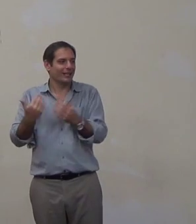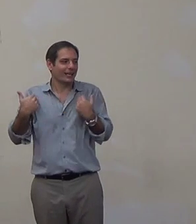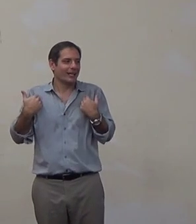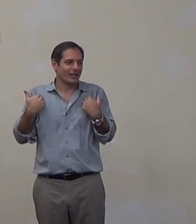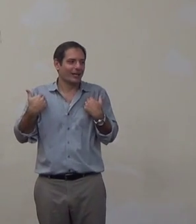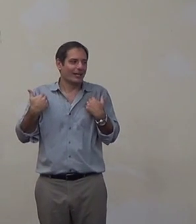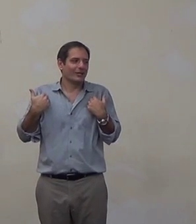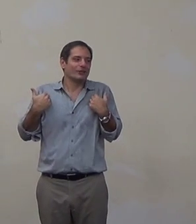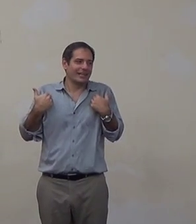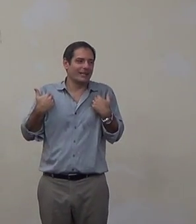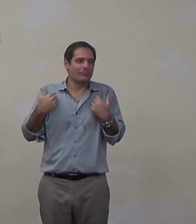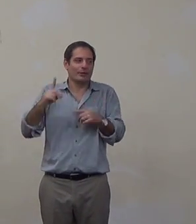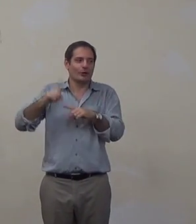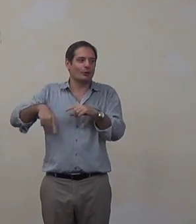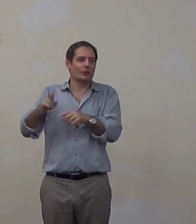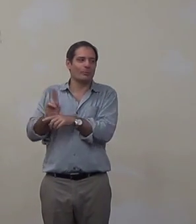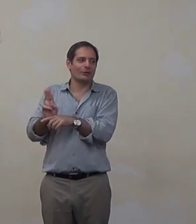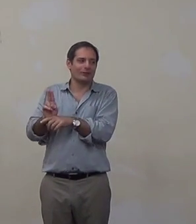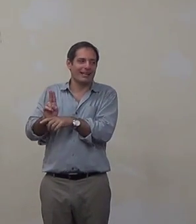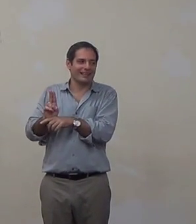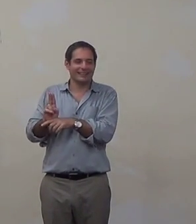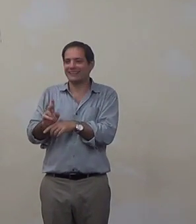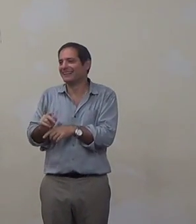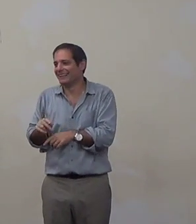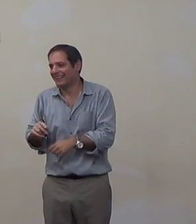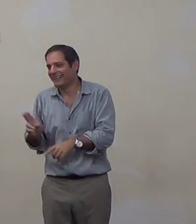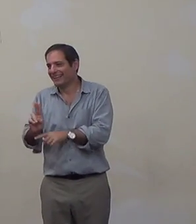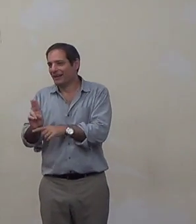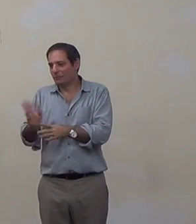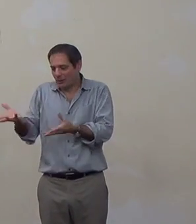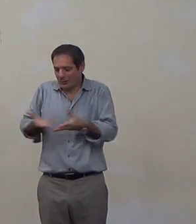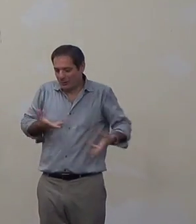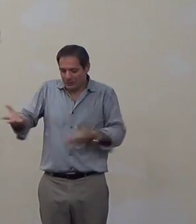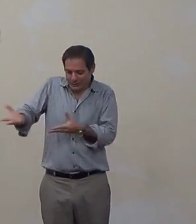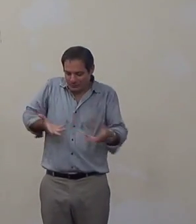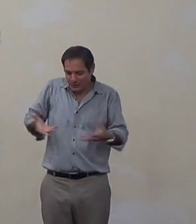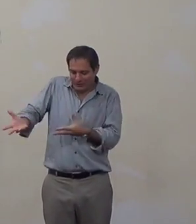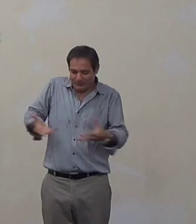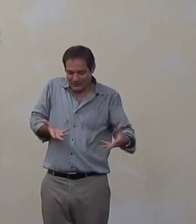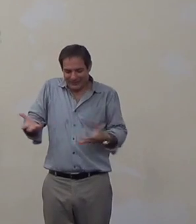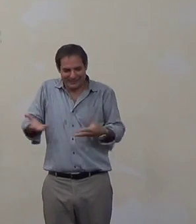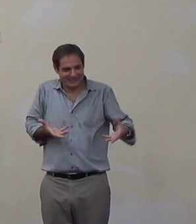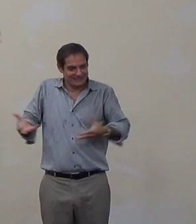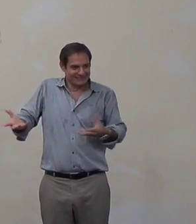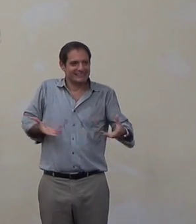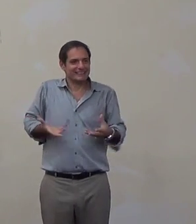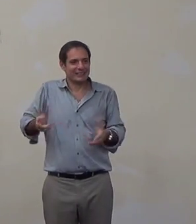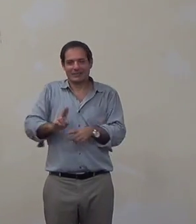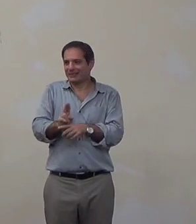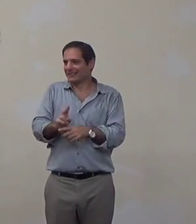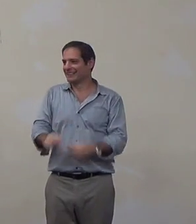¿Lo tienes? Lo tienes, pero no lo puedes usar. Pero no, lo mueve, lo mueve.